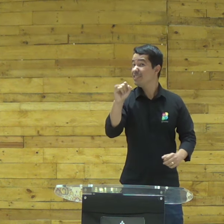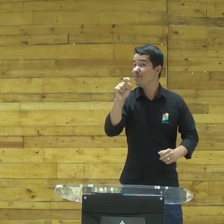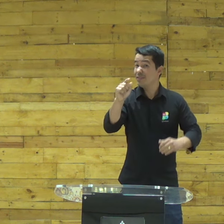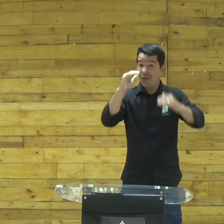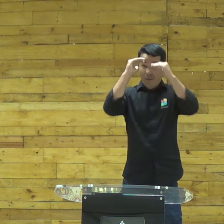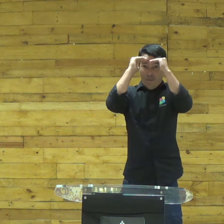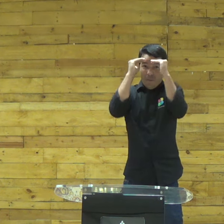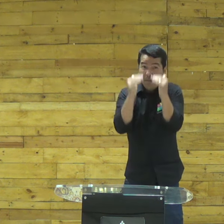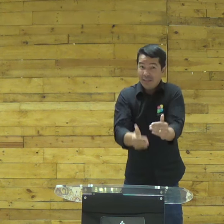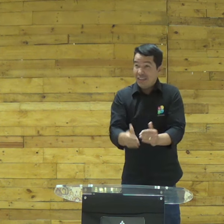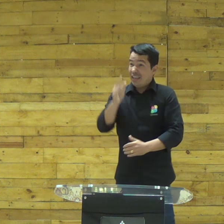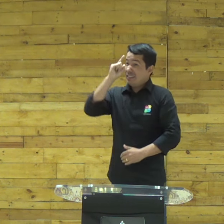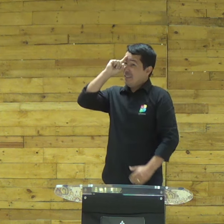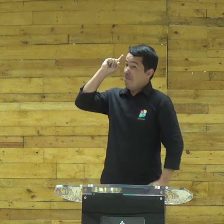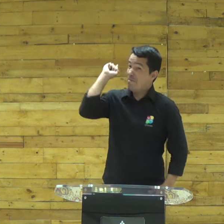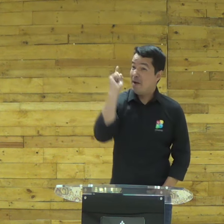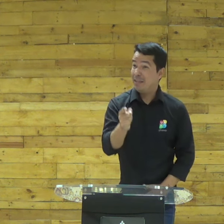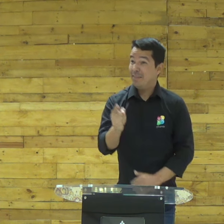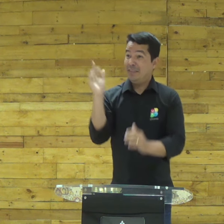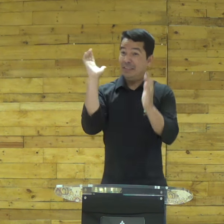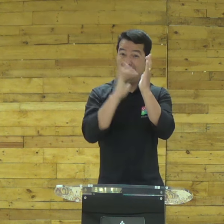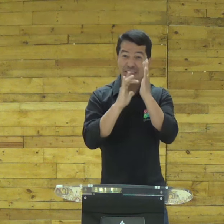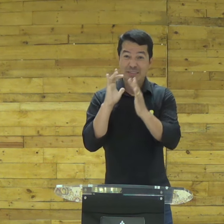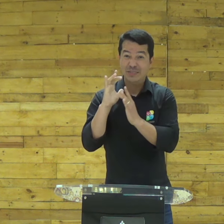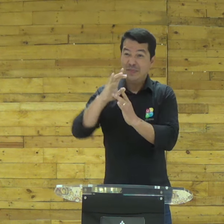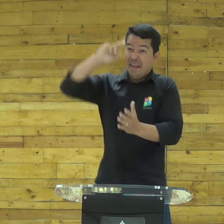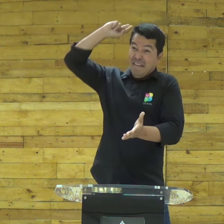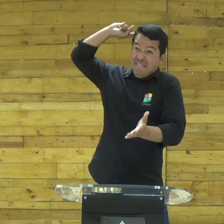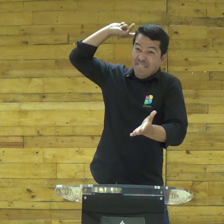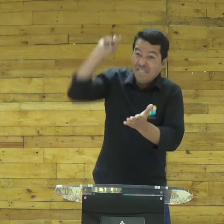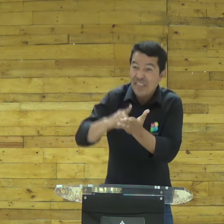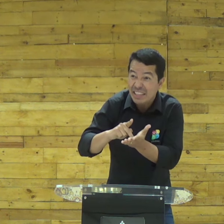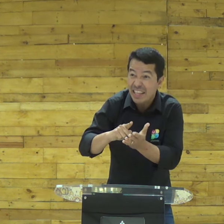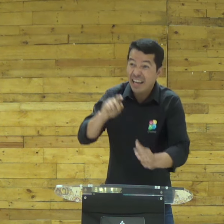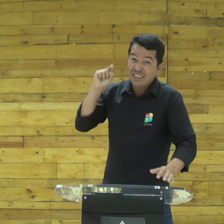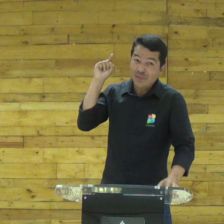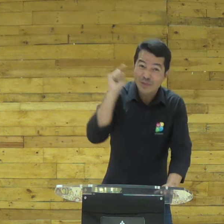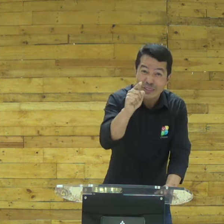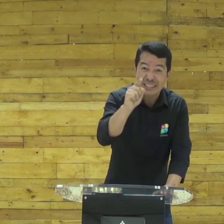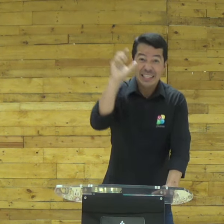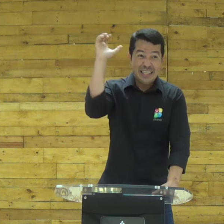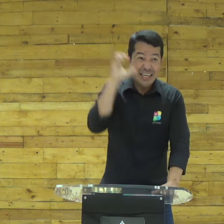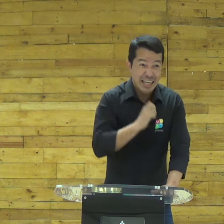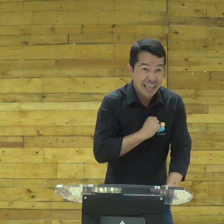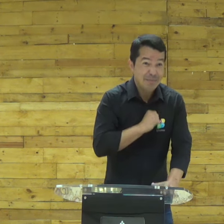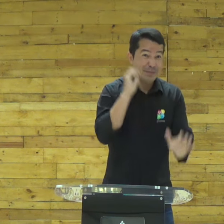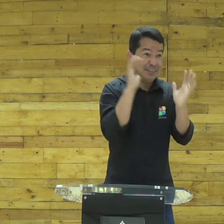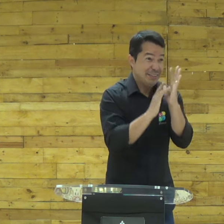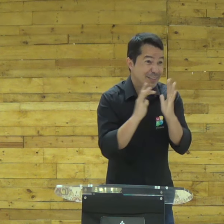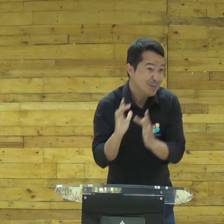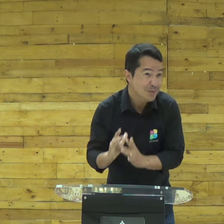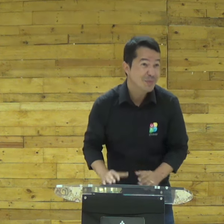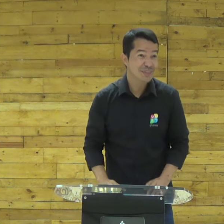Olhe se você obedece o mandamento de Jesus verdadeiramente você o